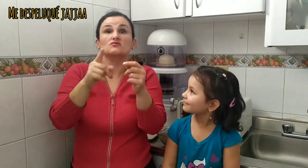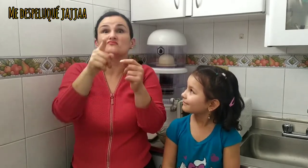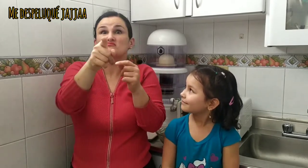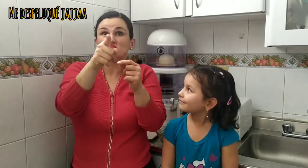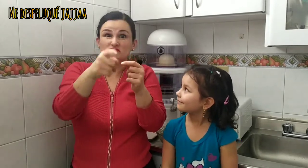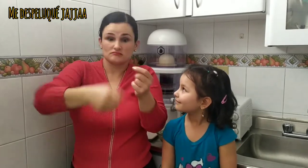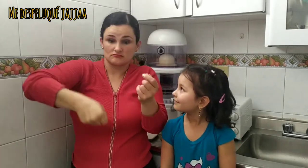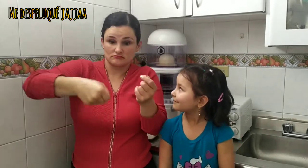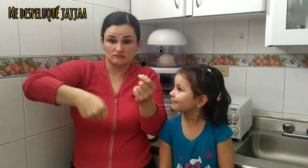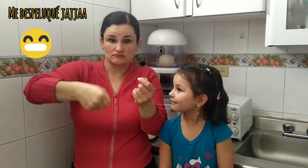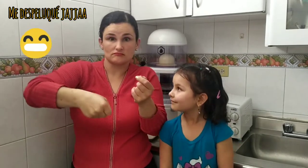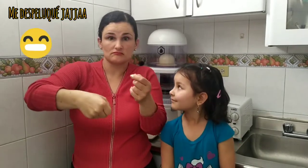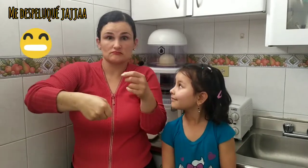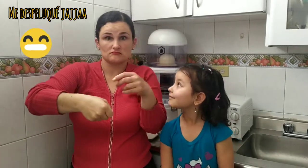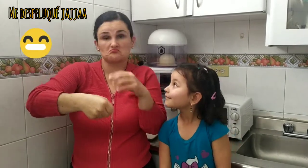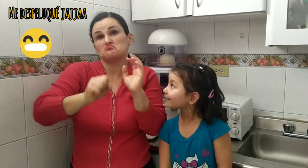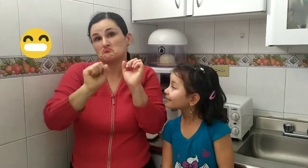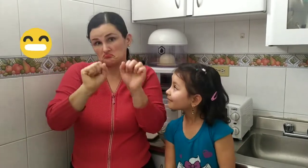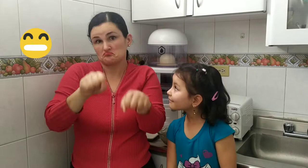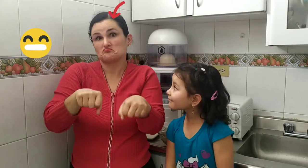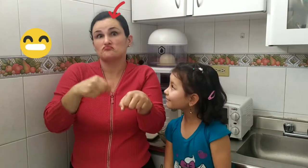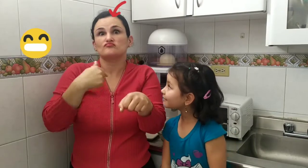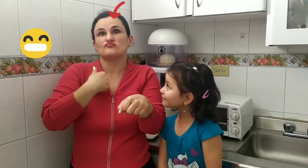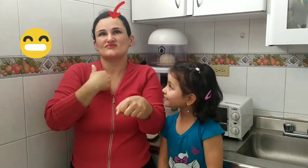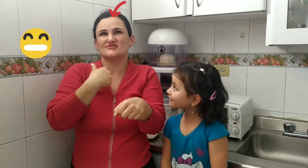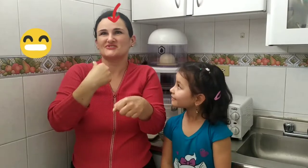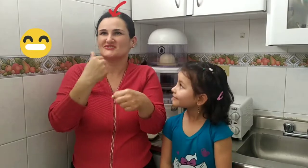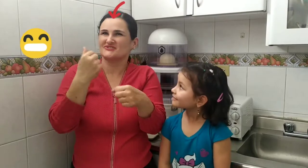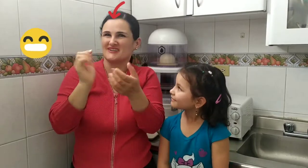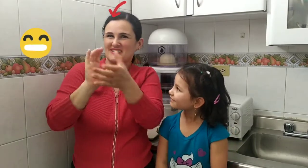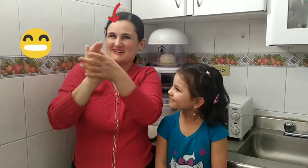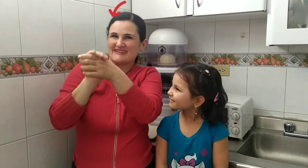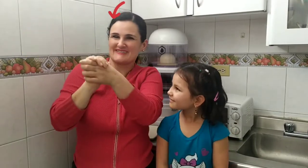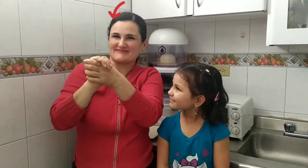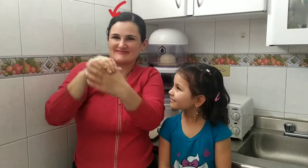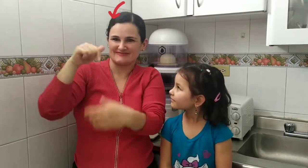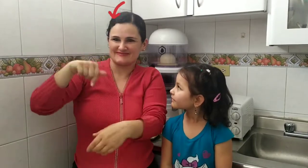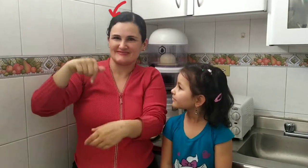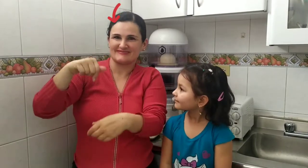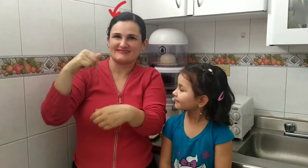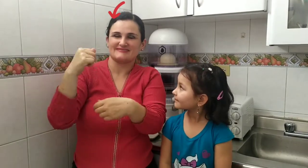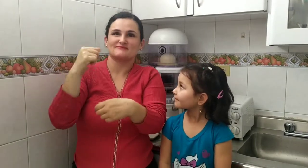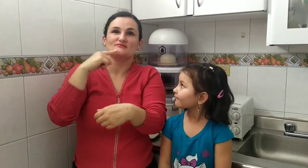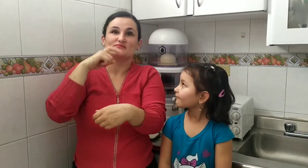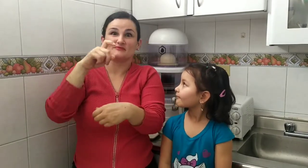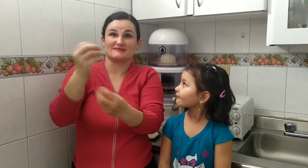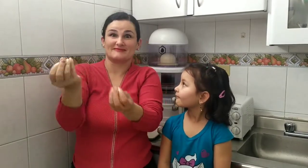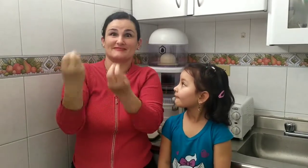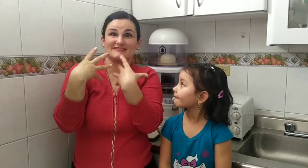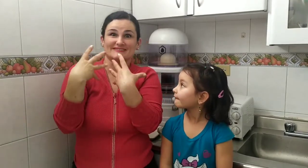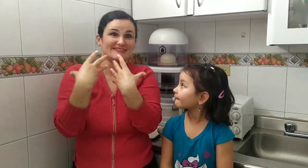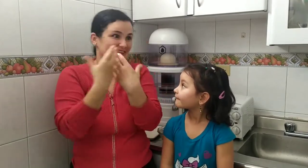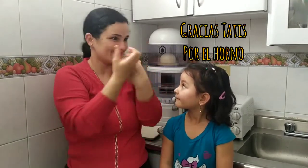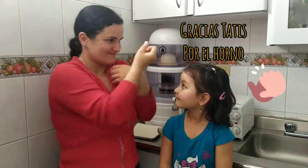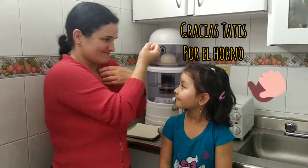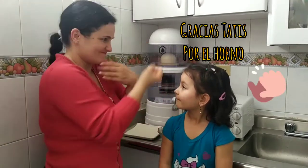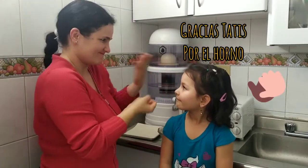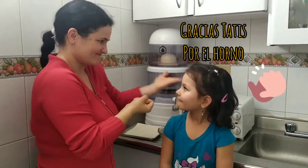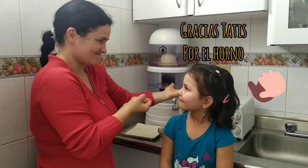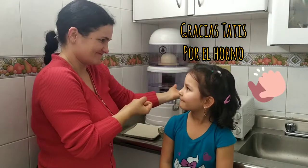para armar nuestras galletas. Pueden hacerla en la sartén. Como a mí me regaló